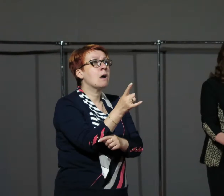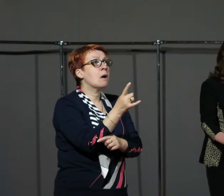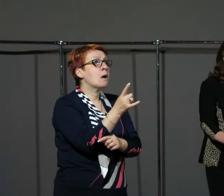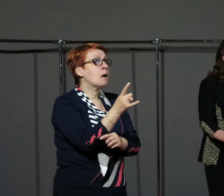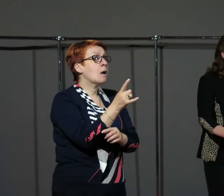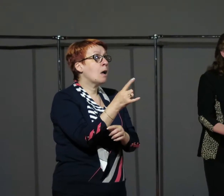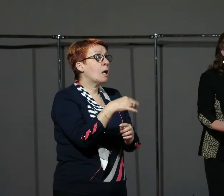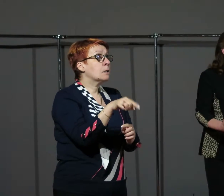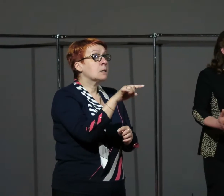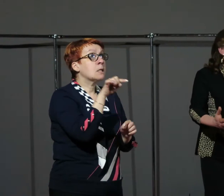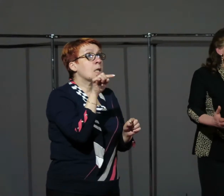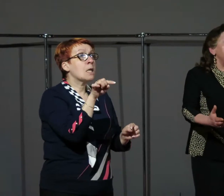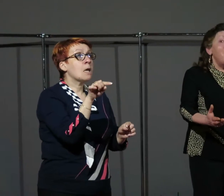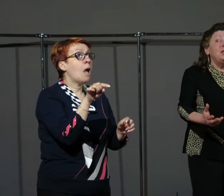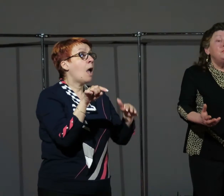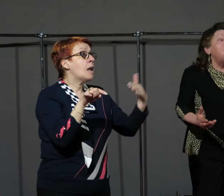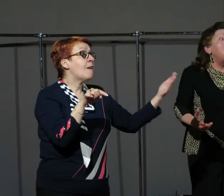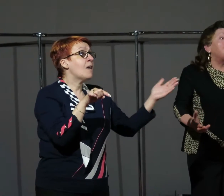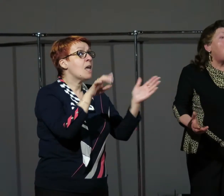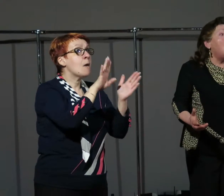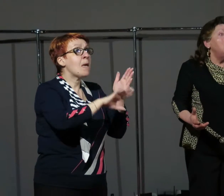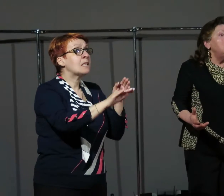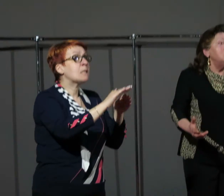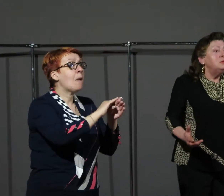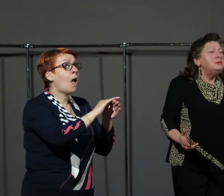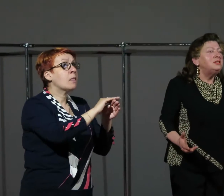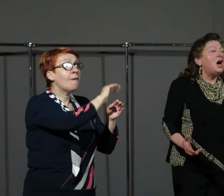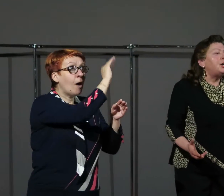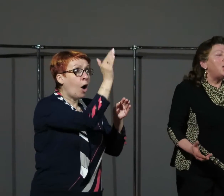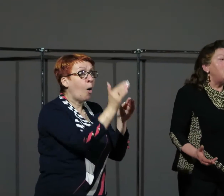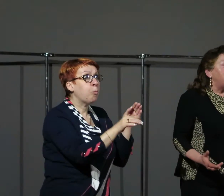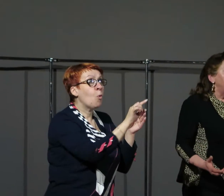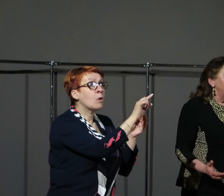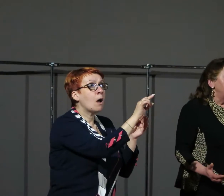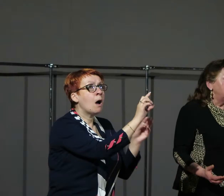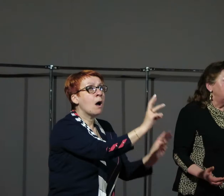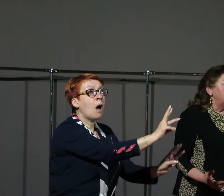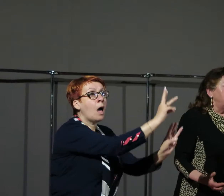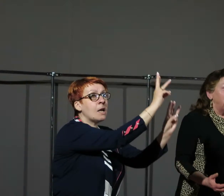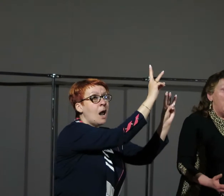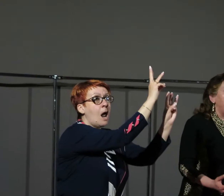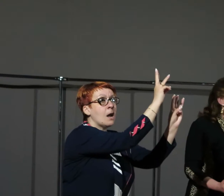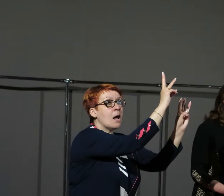шара, левее безымянного бугра, горели